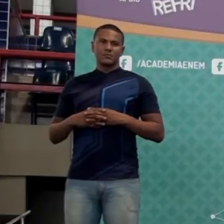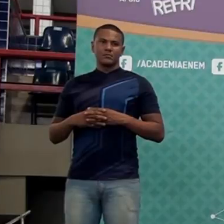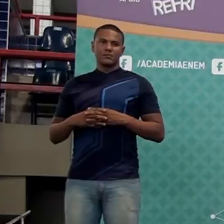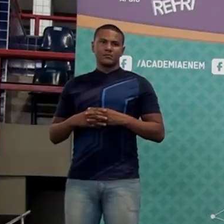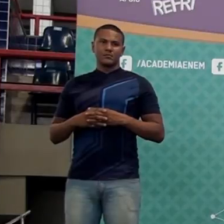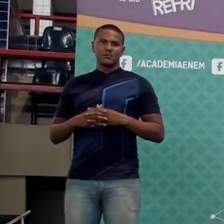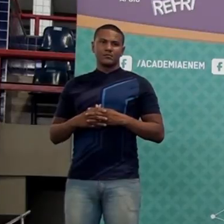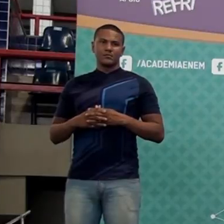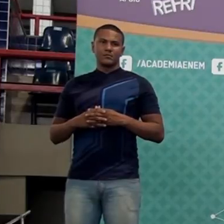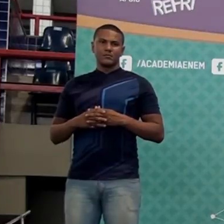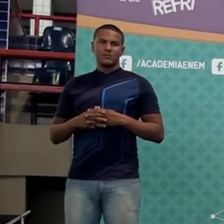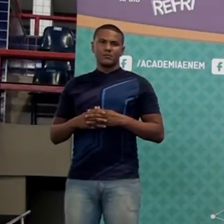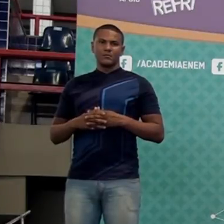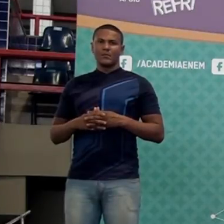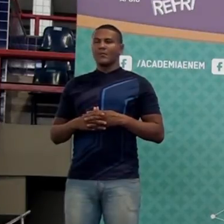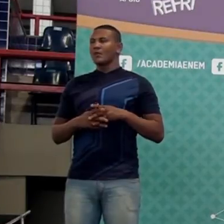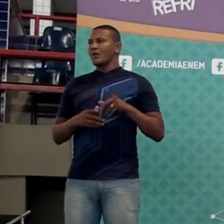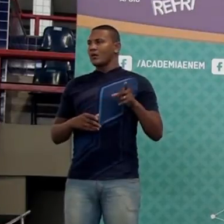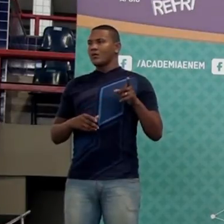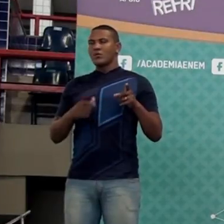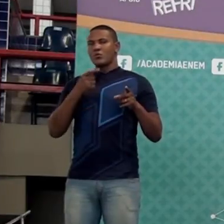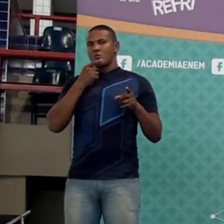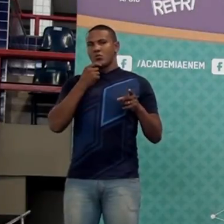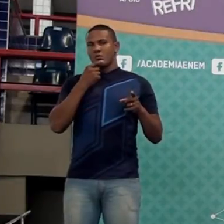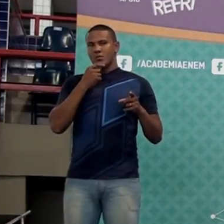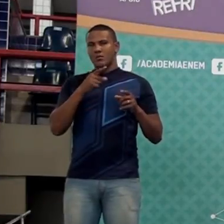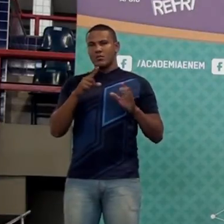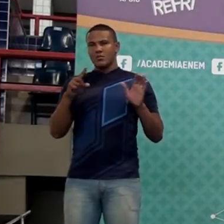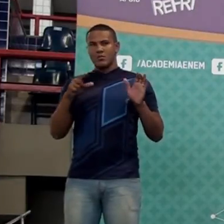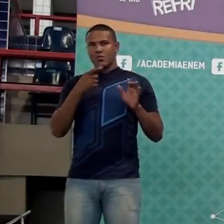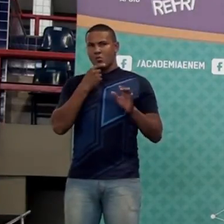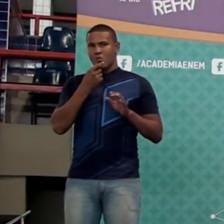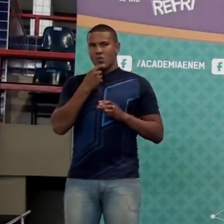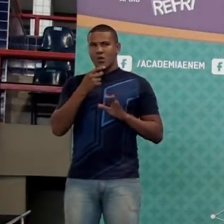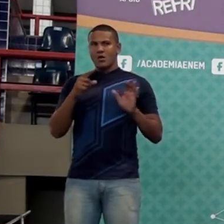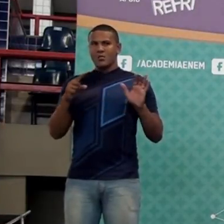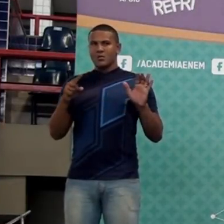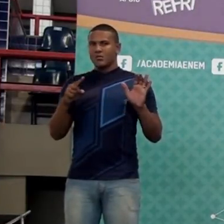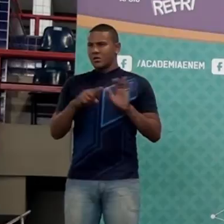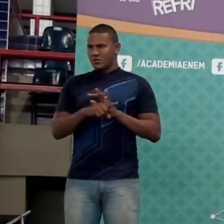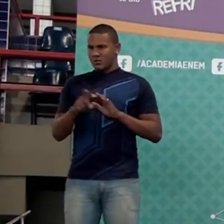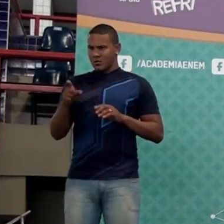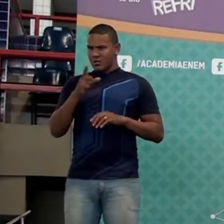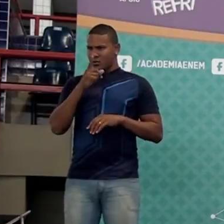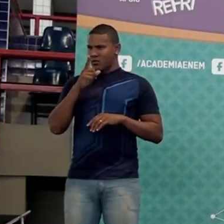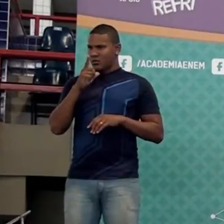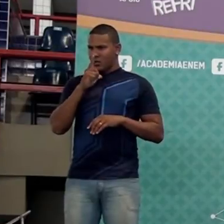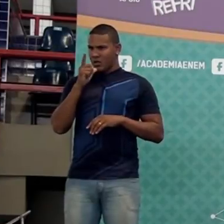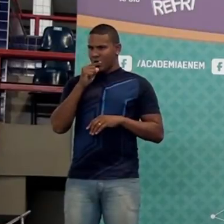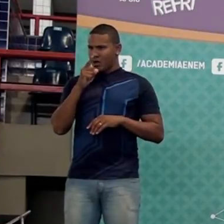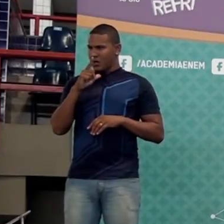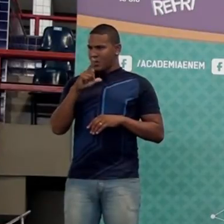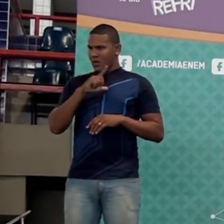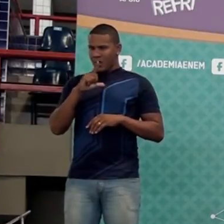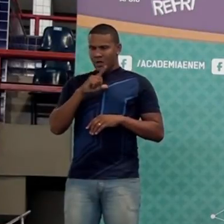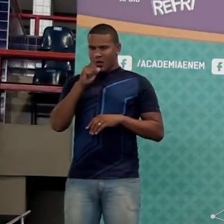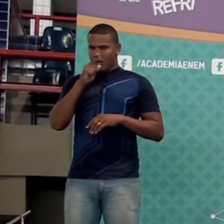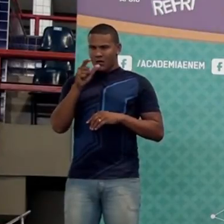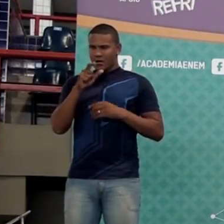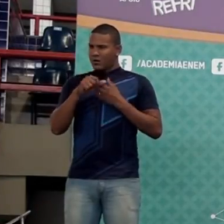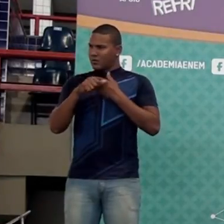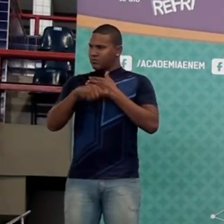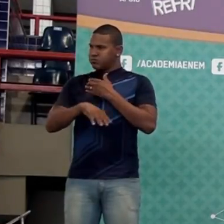Não é queima, não. Quando a gente usa o termo queima, é normalmente uma combustão. Não está havendo combustão. Na hora que a água que